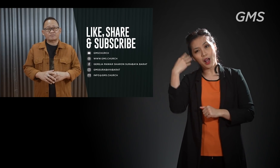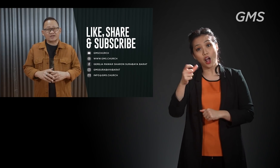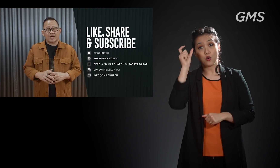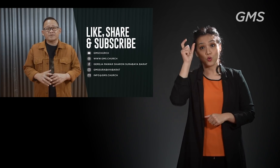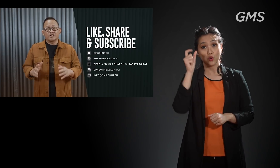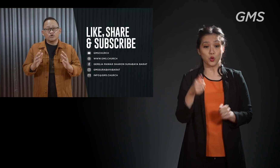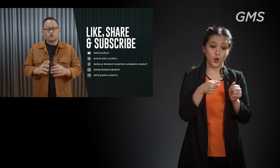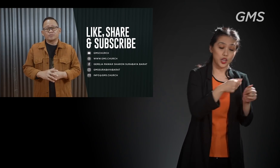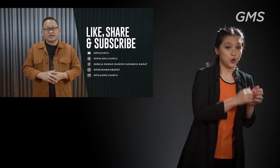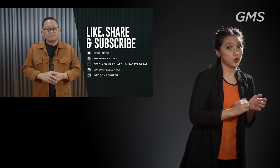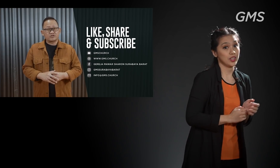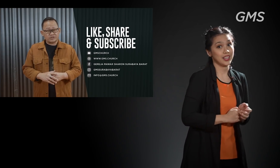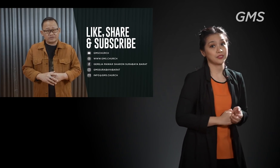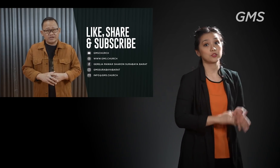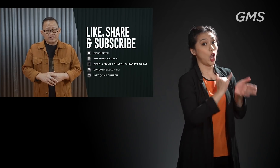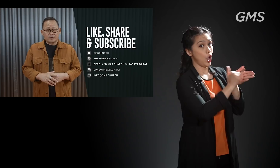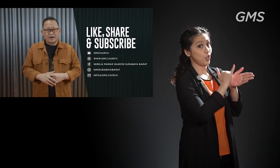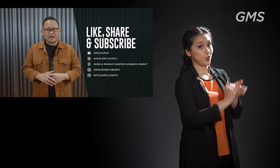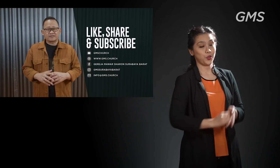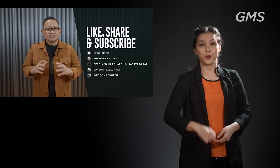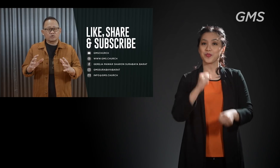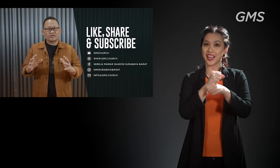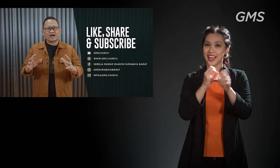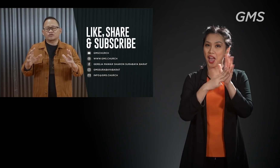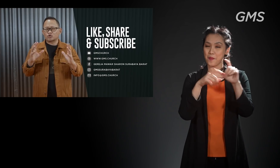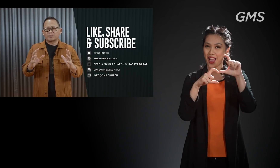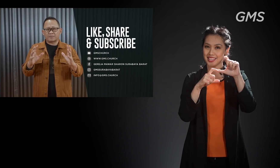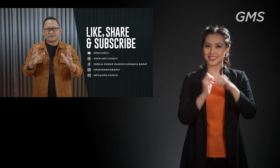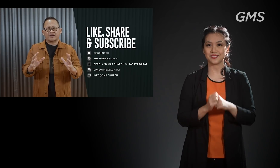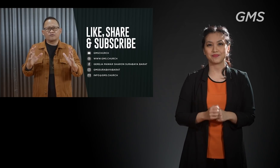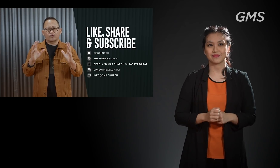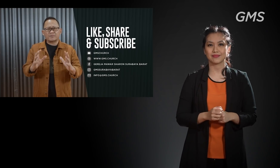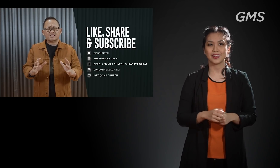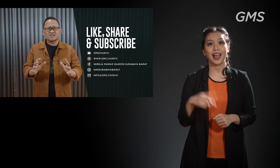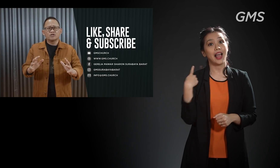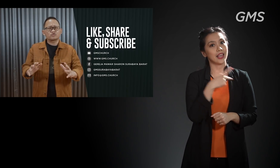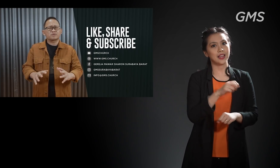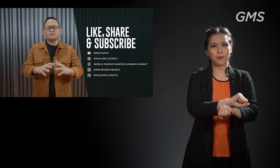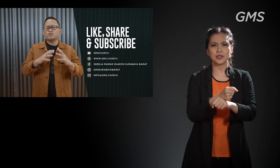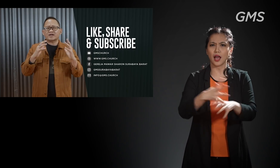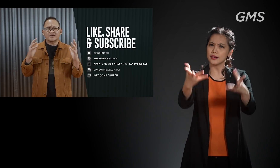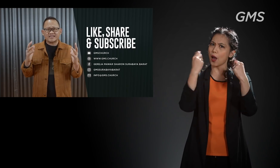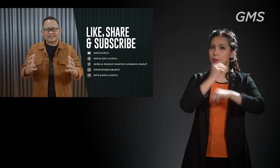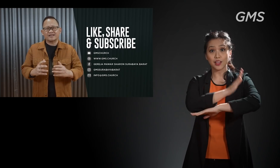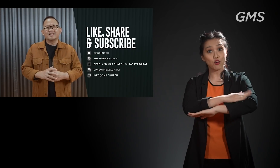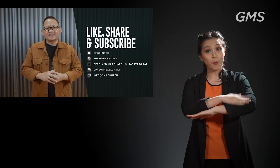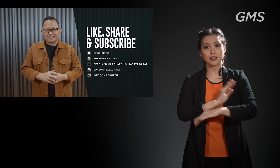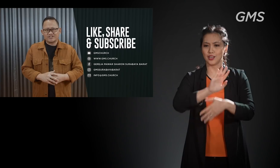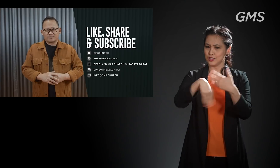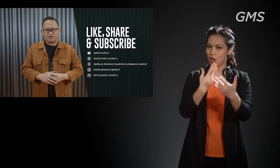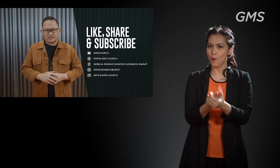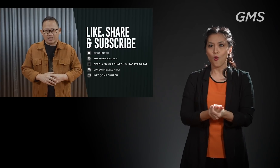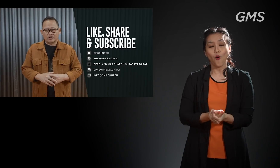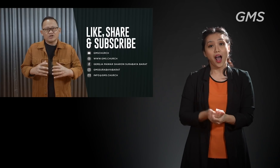share, and subscribe YouTube GMS Church. Di mana di situ kita akan terus mendapatkan informasi untuk semua kegiatan